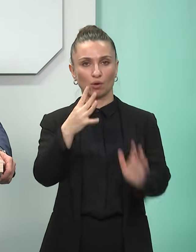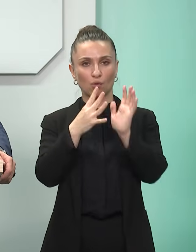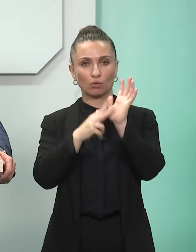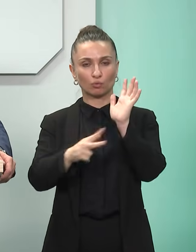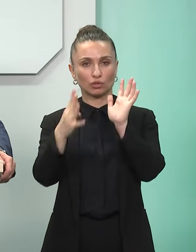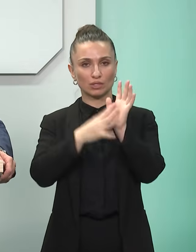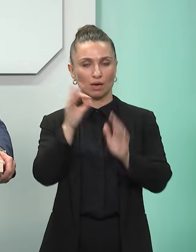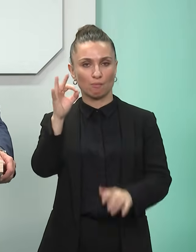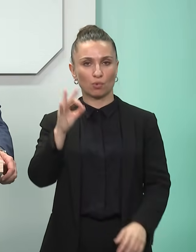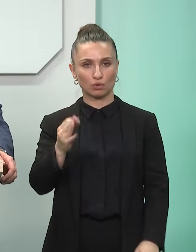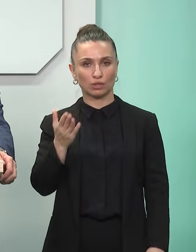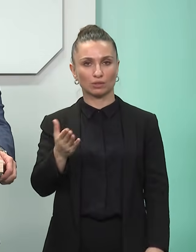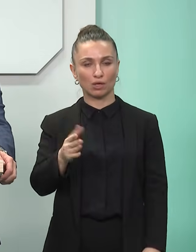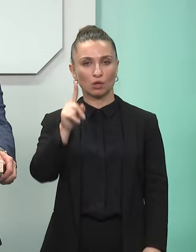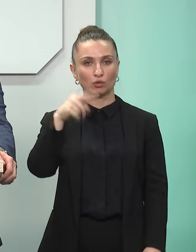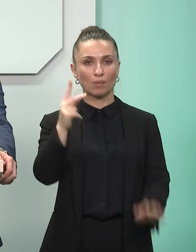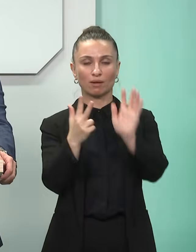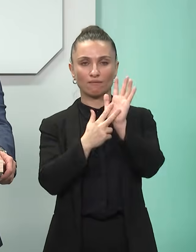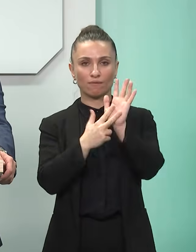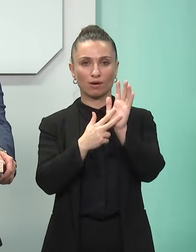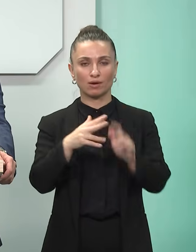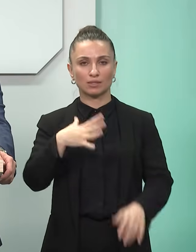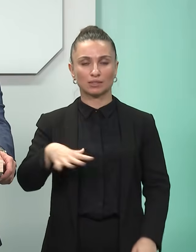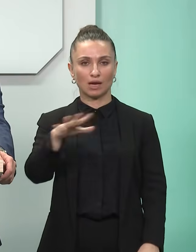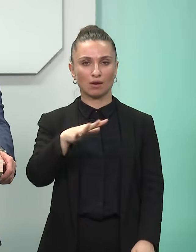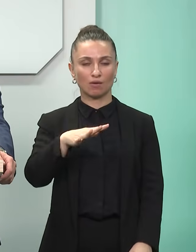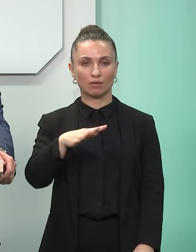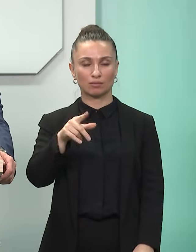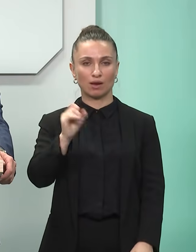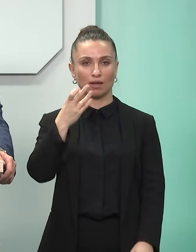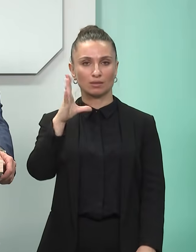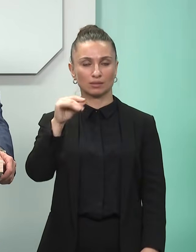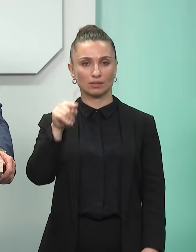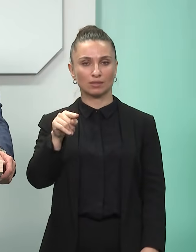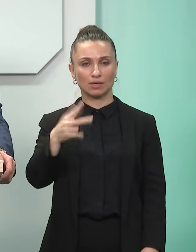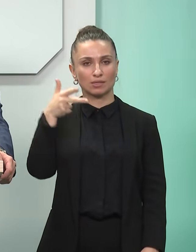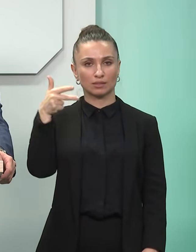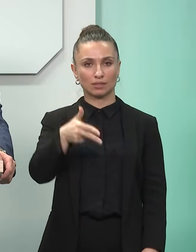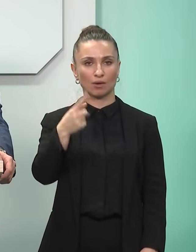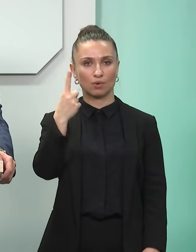0.99%, ნომერი 8 საქართველოს პატრიოტთა ალიანსი